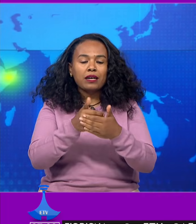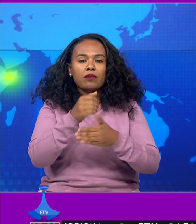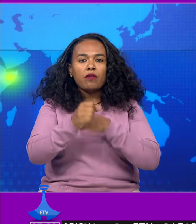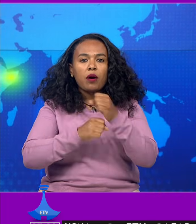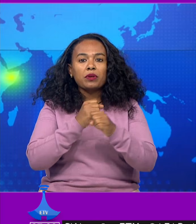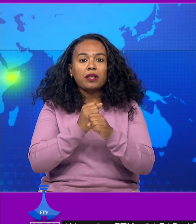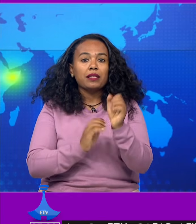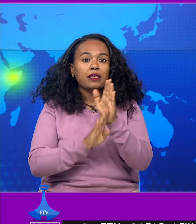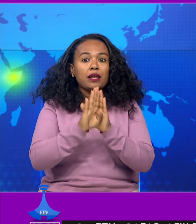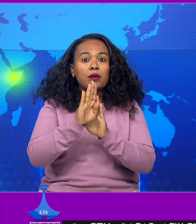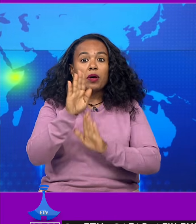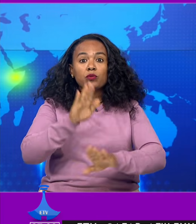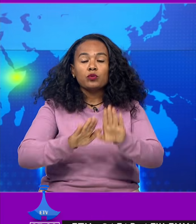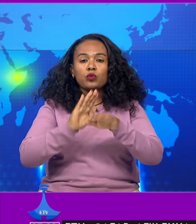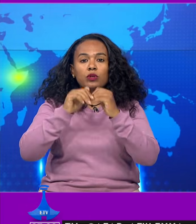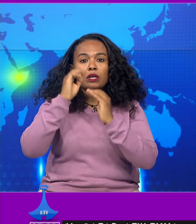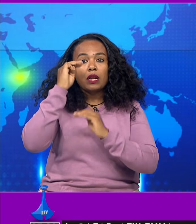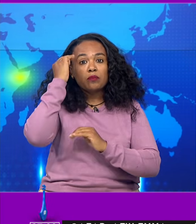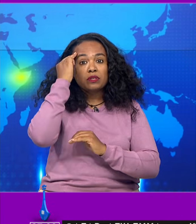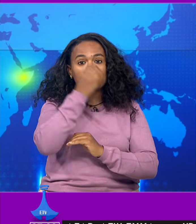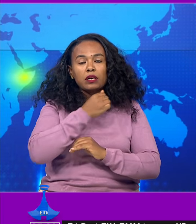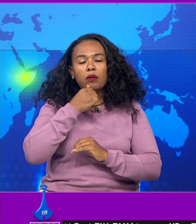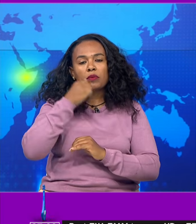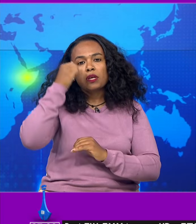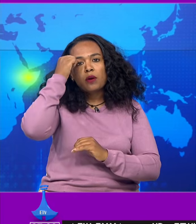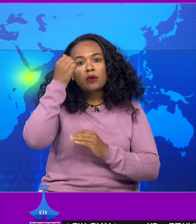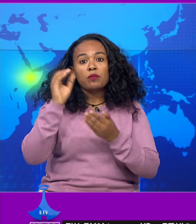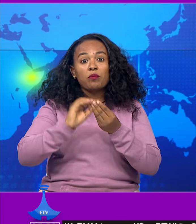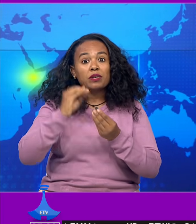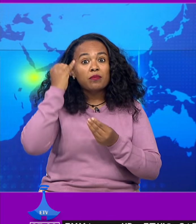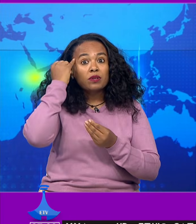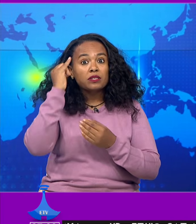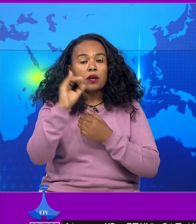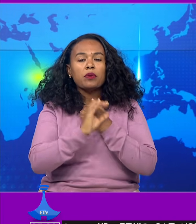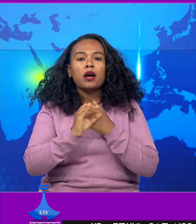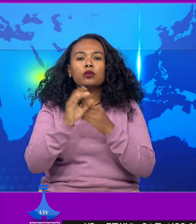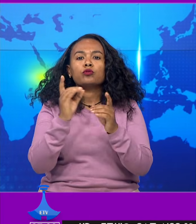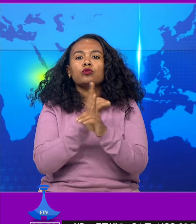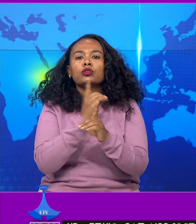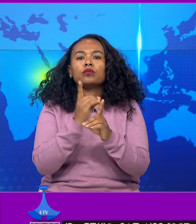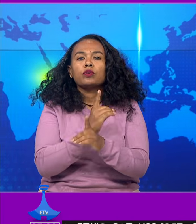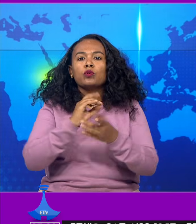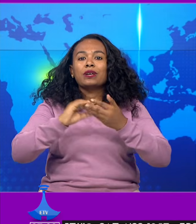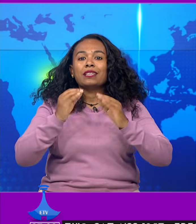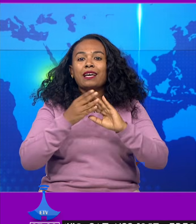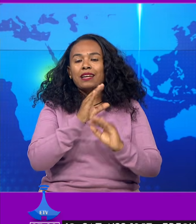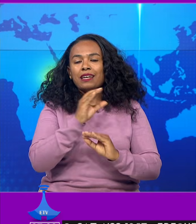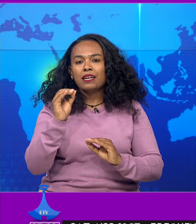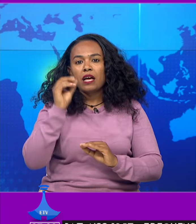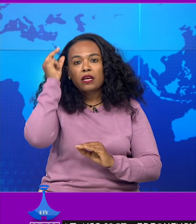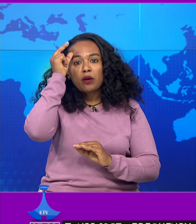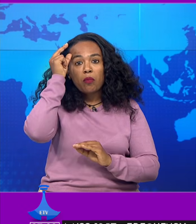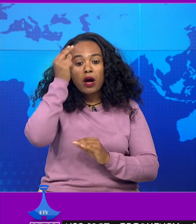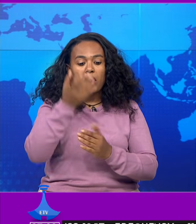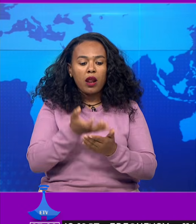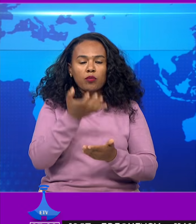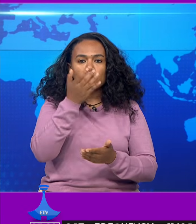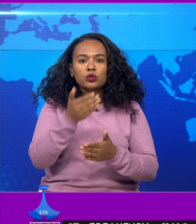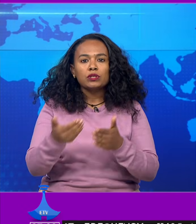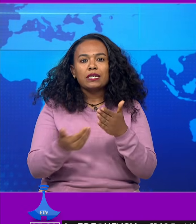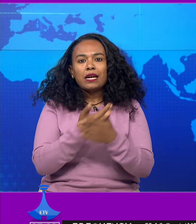ጉዞ ውስጥ ጠቅላይ ሚኒስትር አብይ አህመድ በመደመር እሳቤ የሀገሪቱን የተፈጥሮ የታሪክና የባህል ሀብቶች እንደ